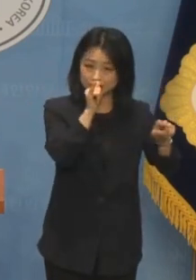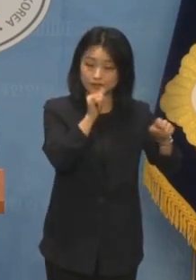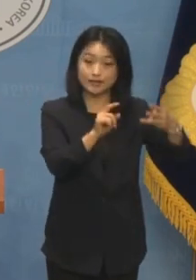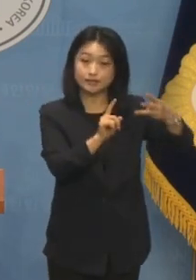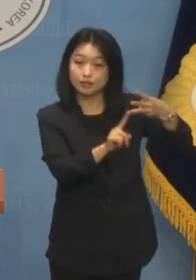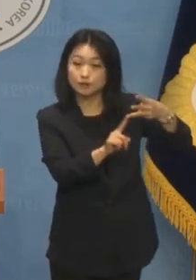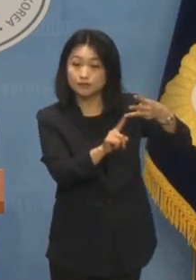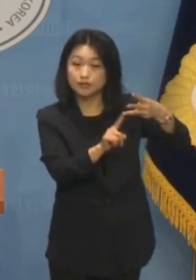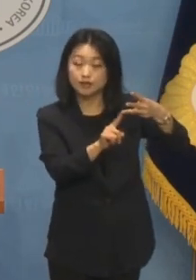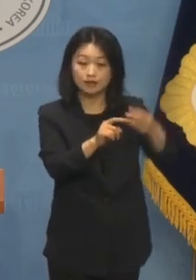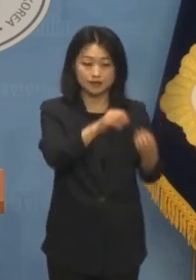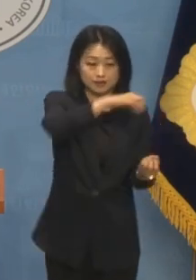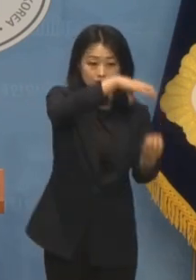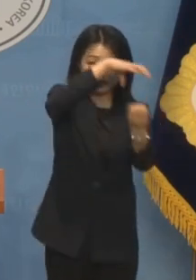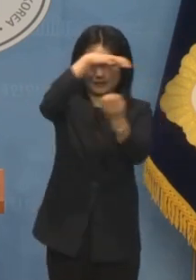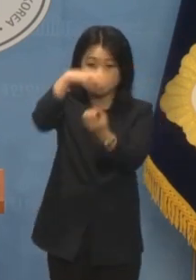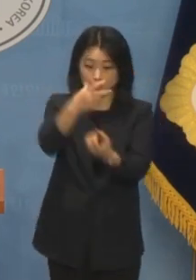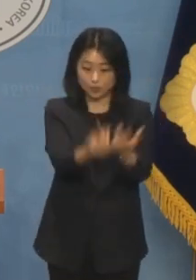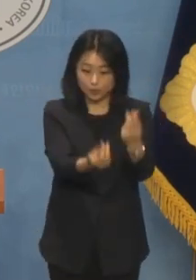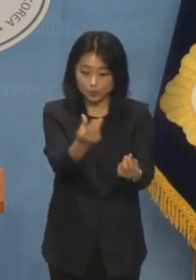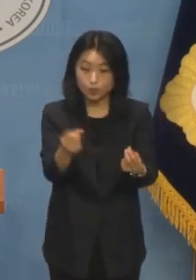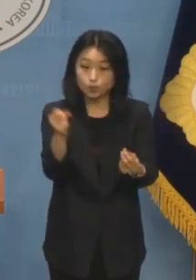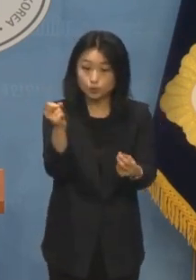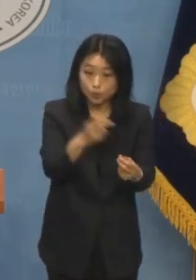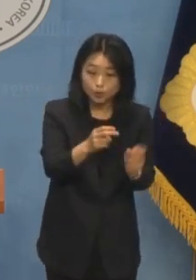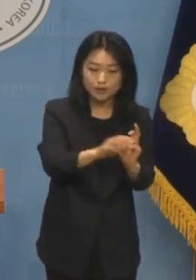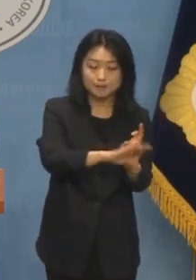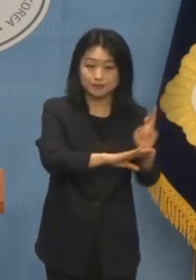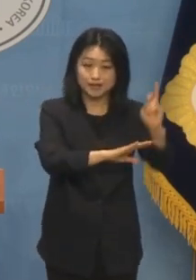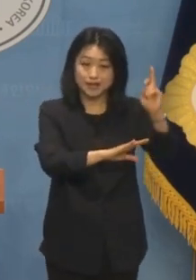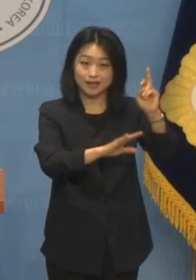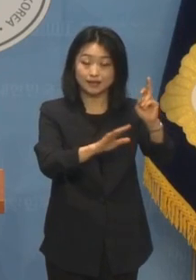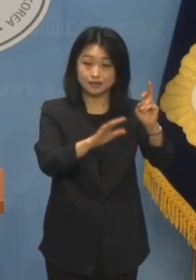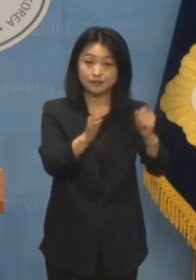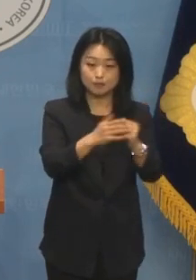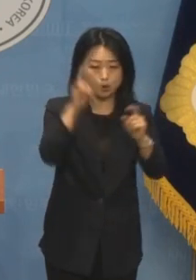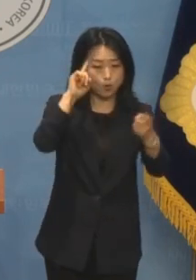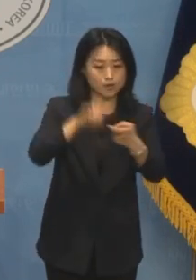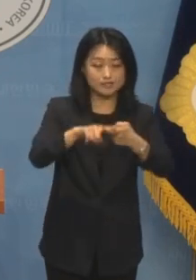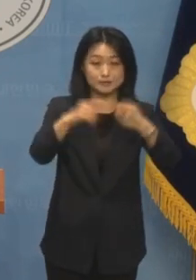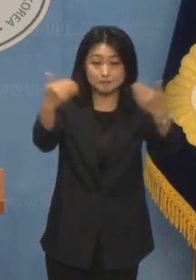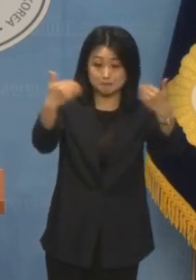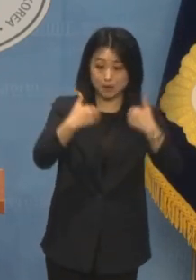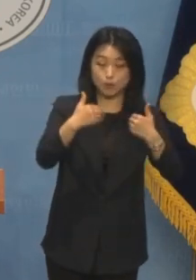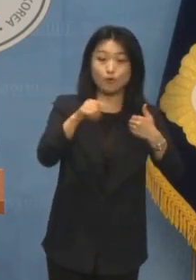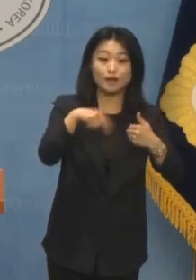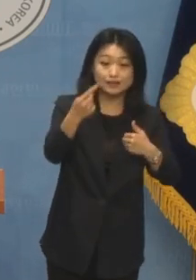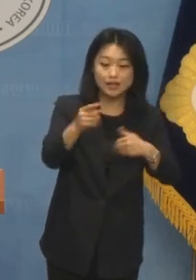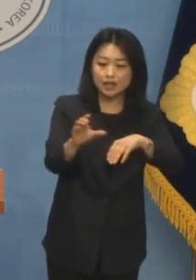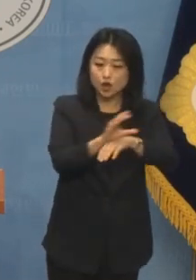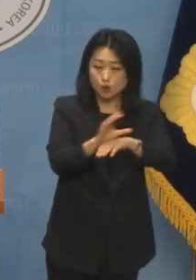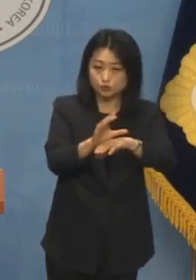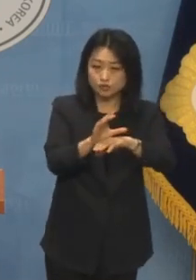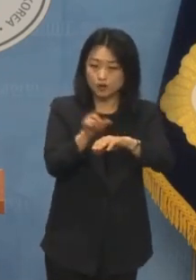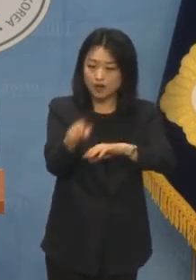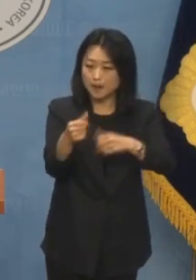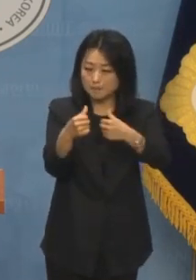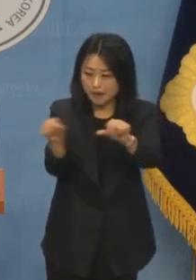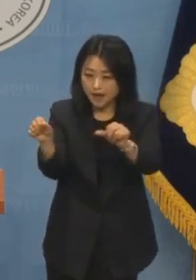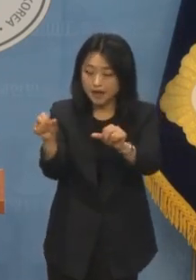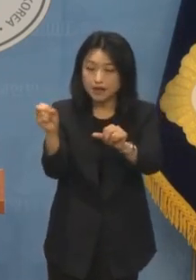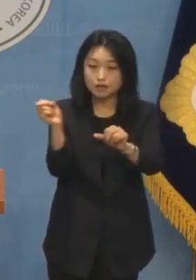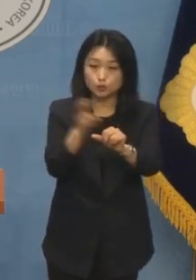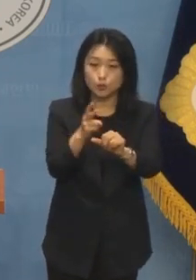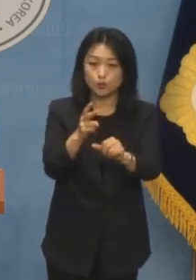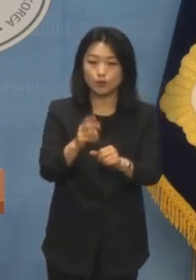셋째, 오물풍선과 미사일 도발로 관심을 끈 후 성동격서로 해킹이나 우리나라 포털 사이트